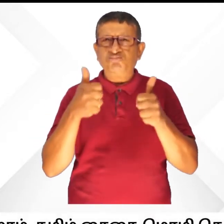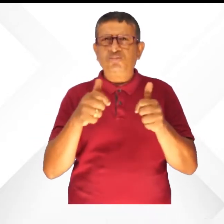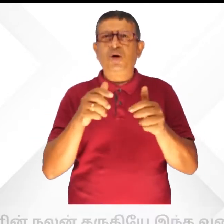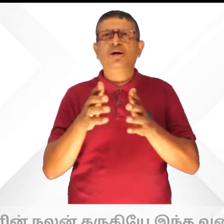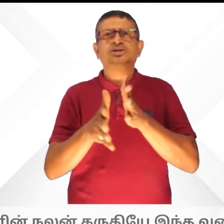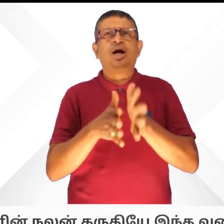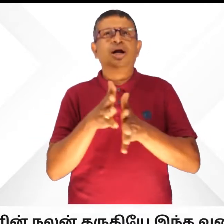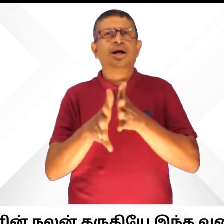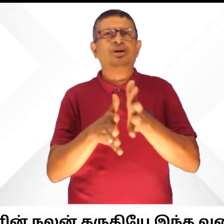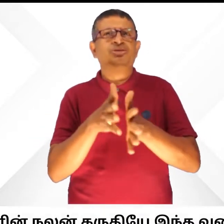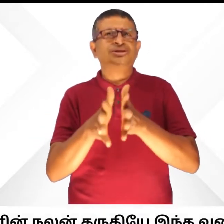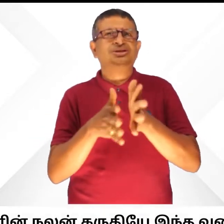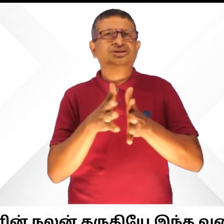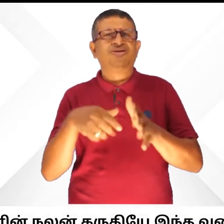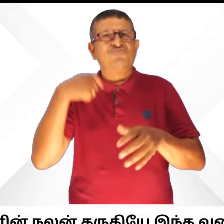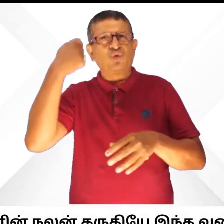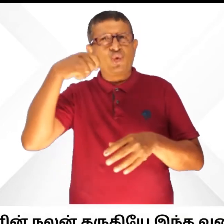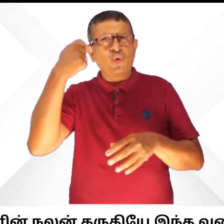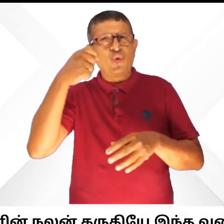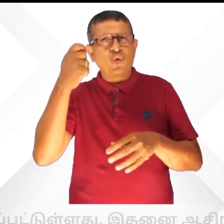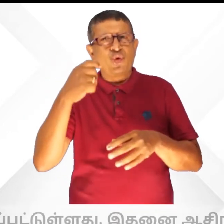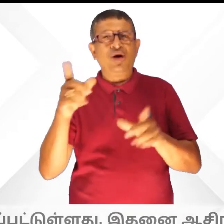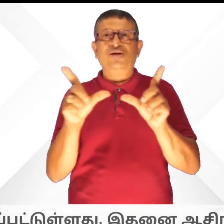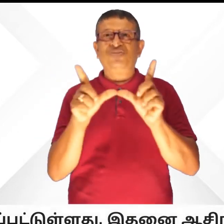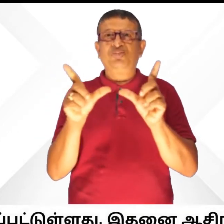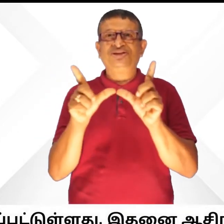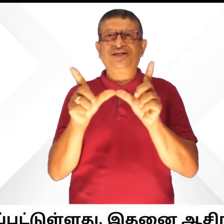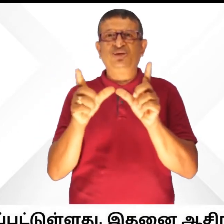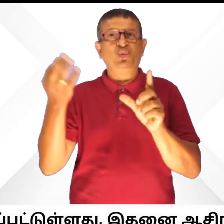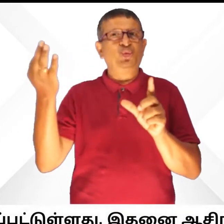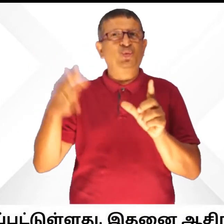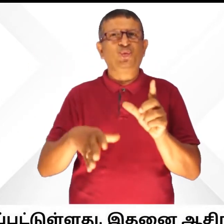தமிழ் சைகை ம balconi κுழந்தைகளை நலன்கர்துயை இந்த வலைத்தல roamு confortப்பட்ட profoundly empresas